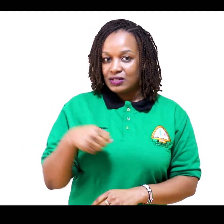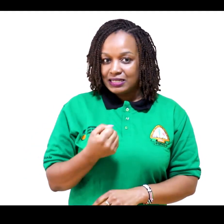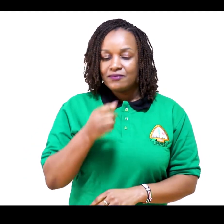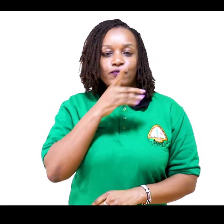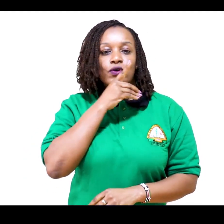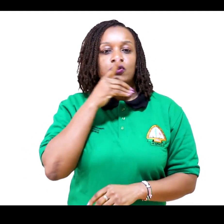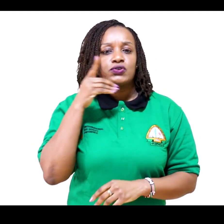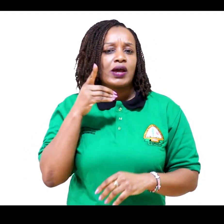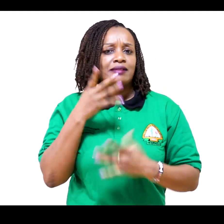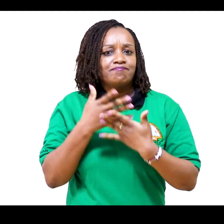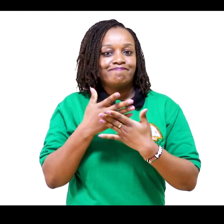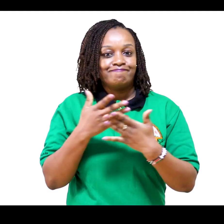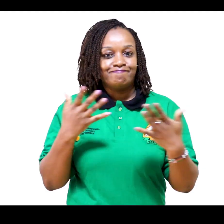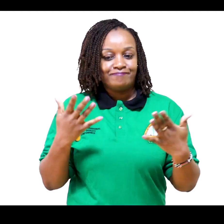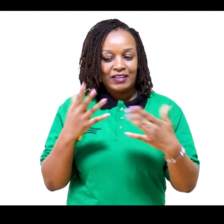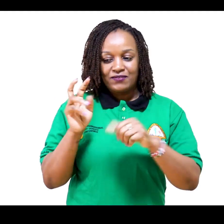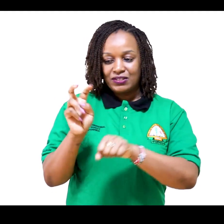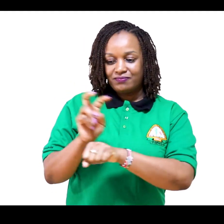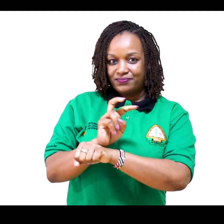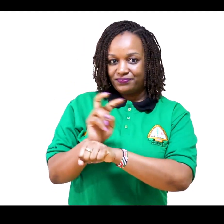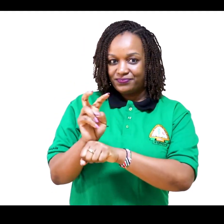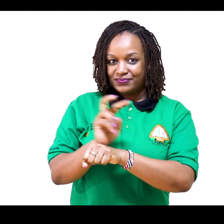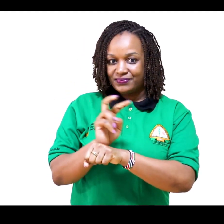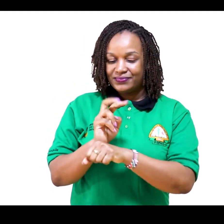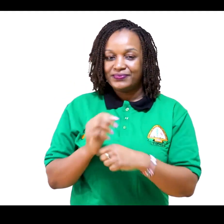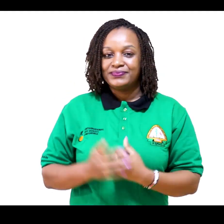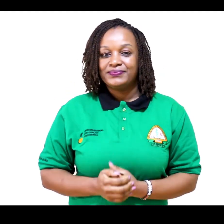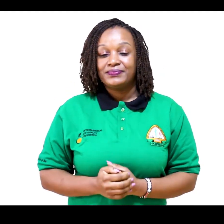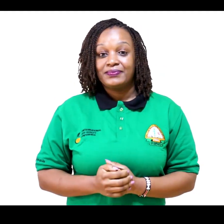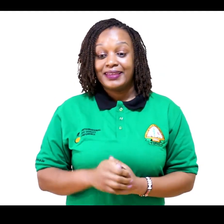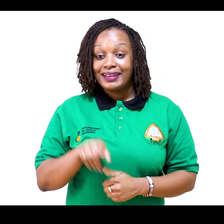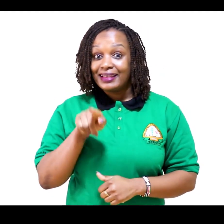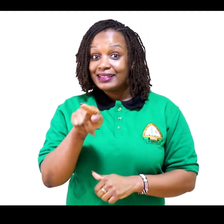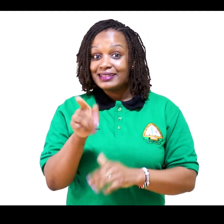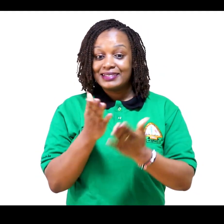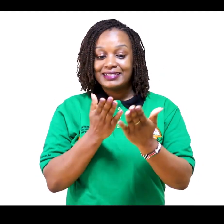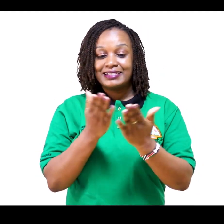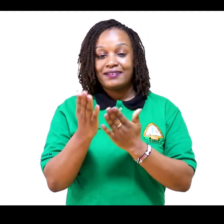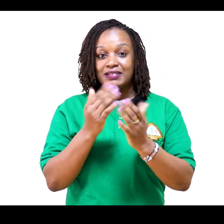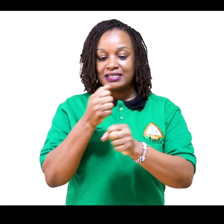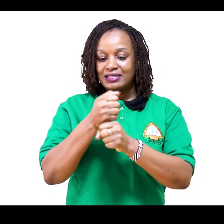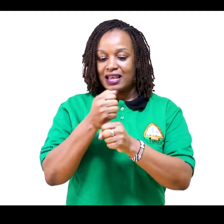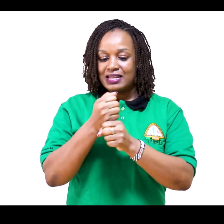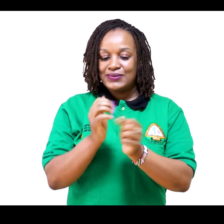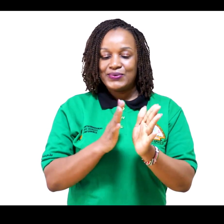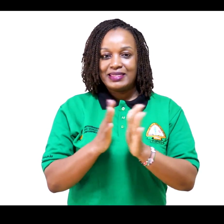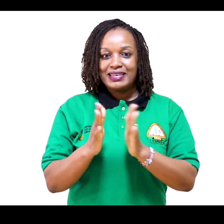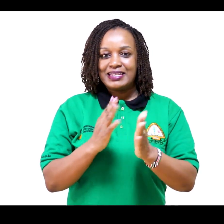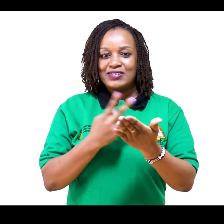soko. Na shilingi 5,000 ukaguzi wa kituo cha bidhaa kavu. Huduma hii inafanywa ndani